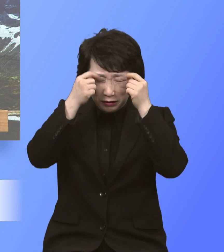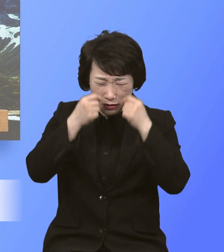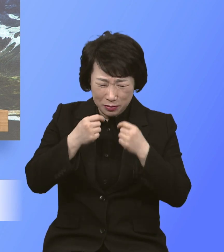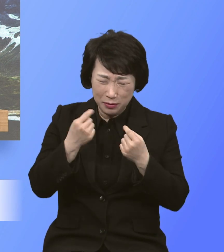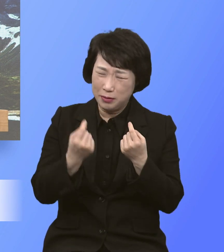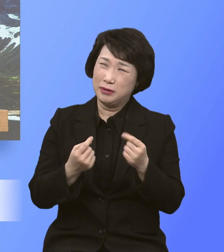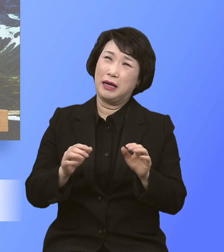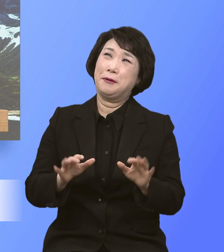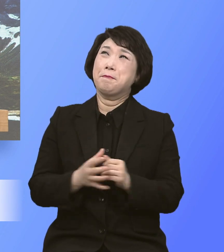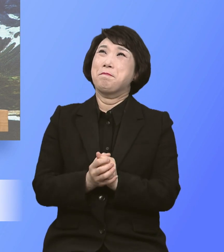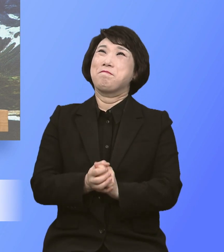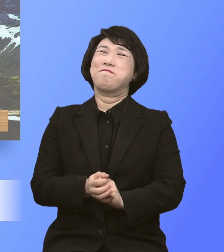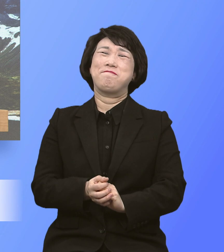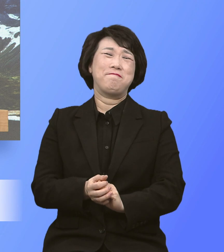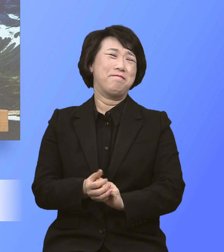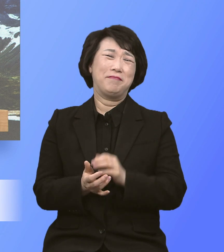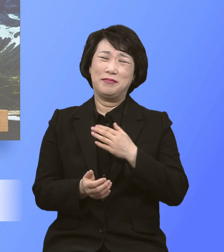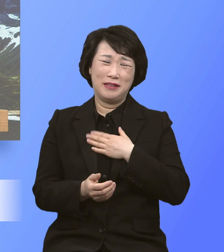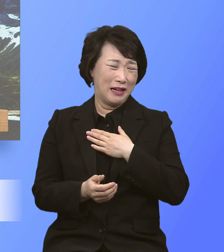눈물보다도 막